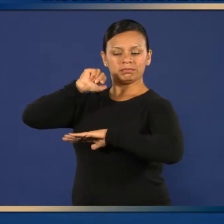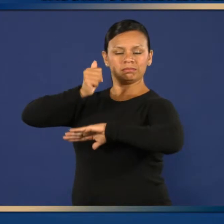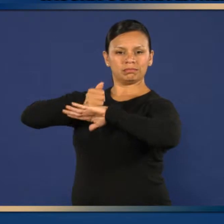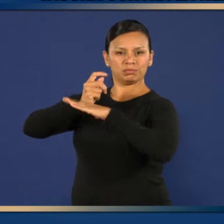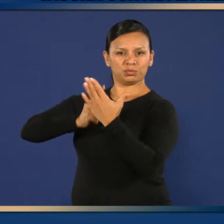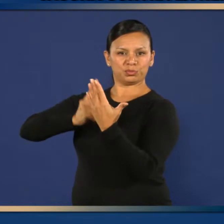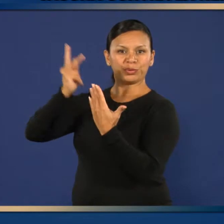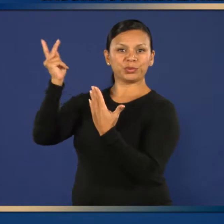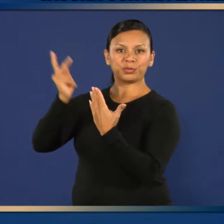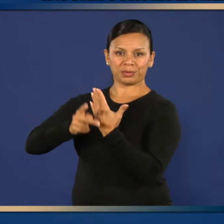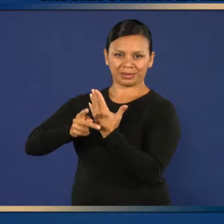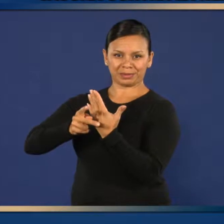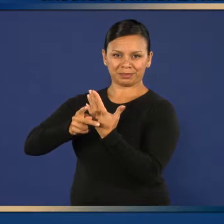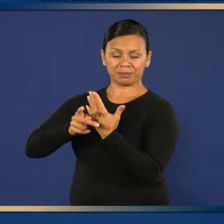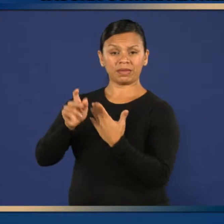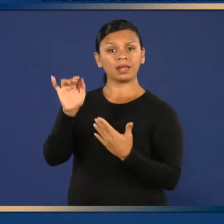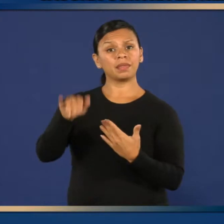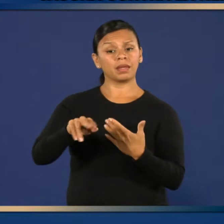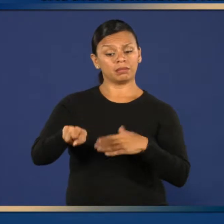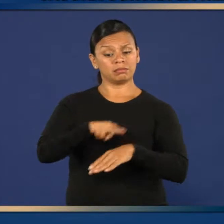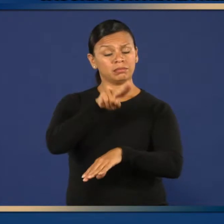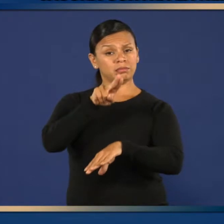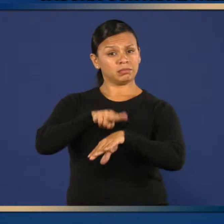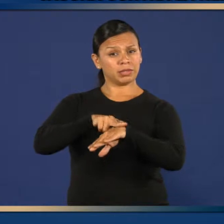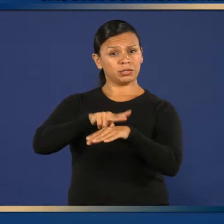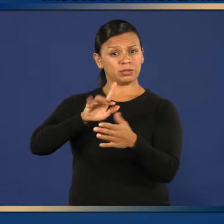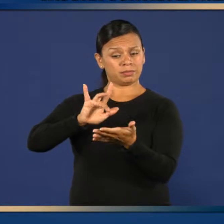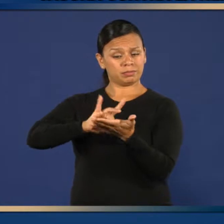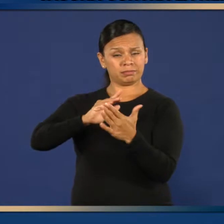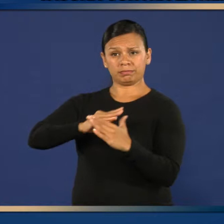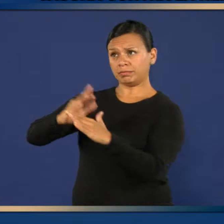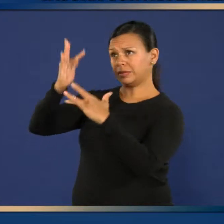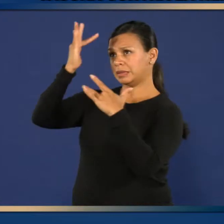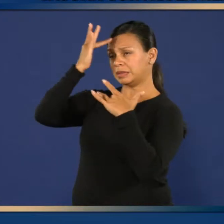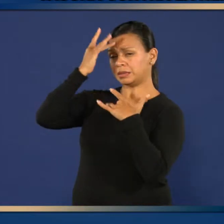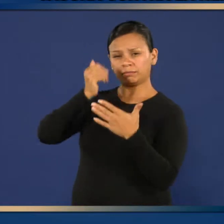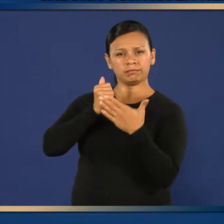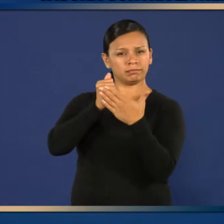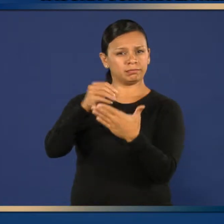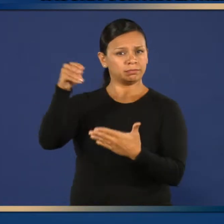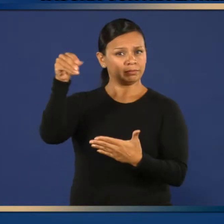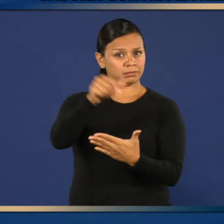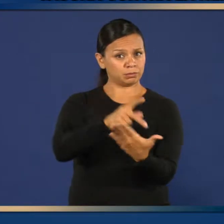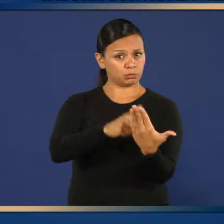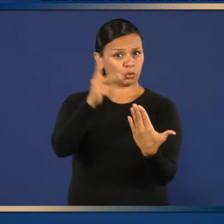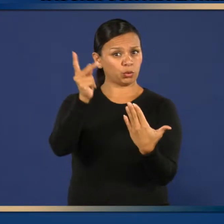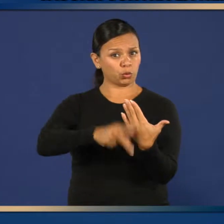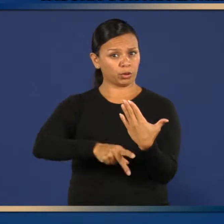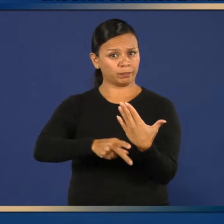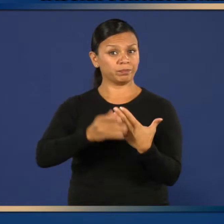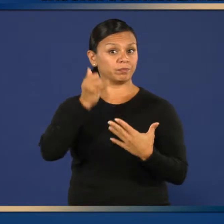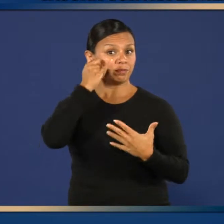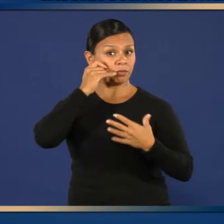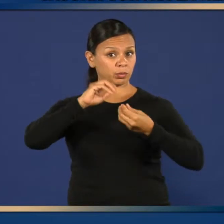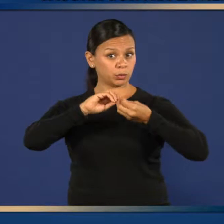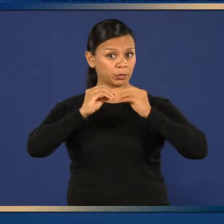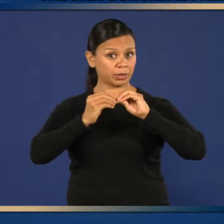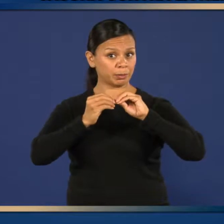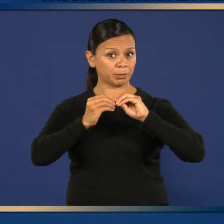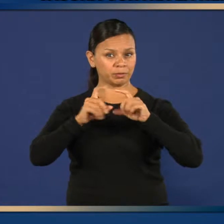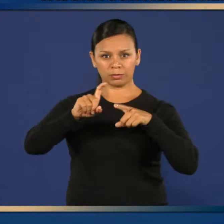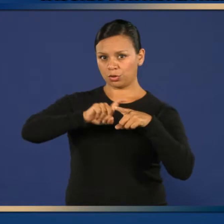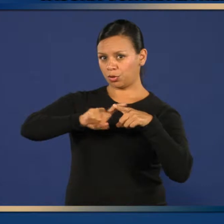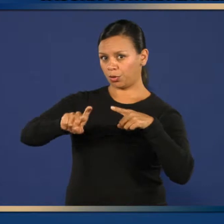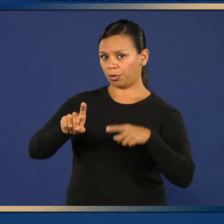si desea conocer los detalles del programa nacional de compensación por lesiones causadas